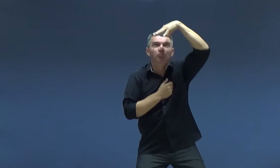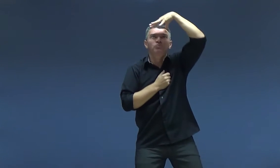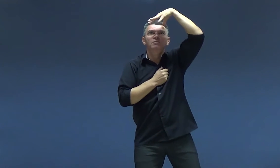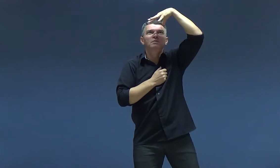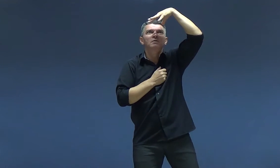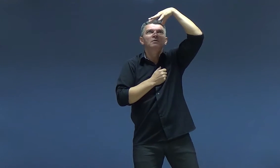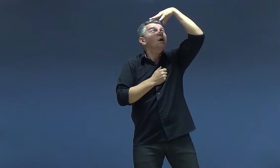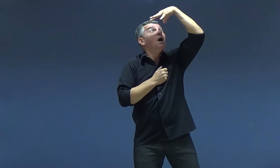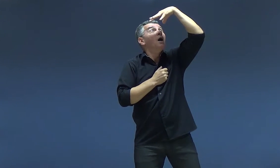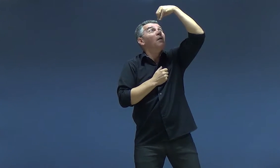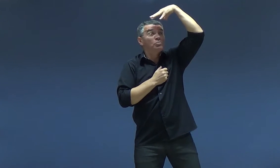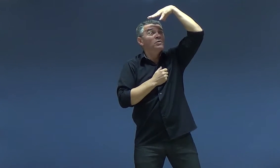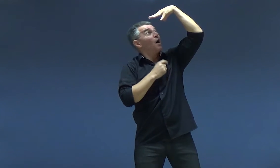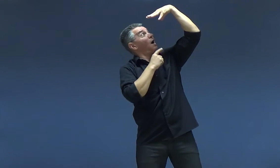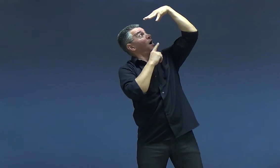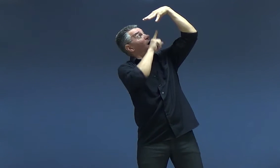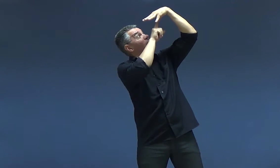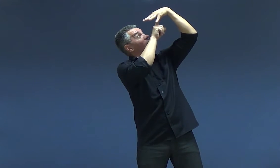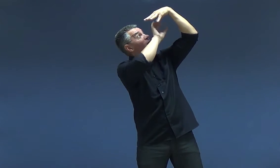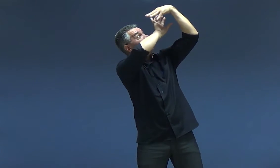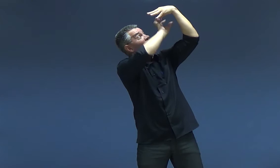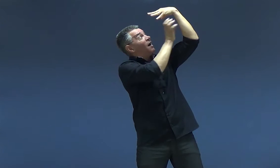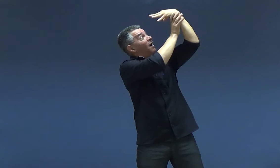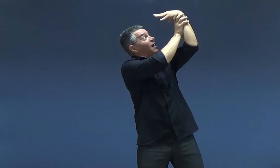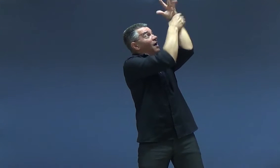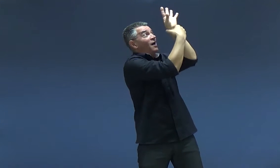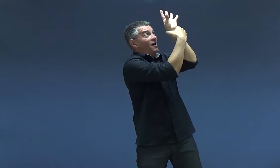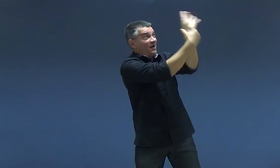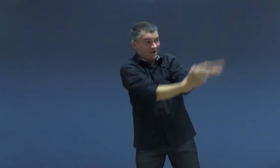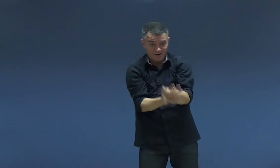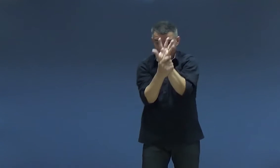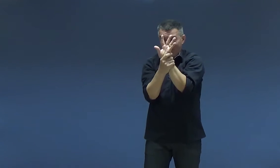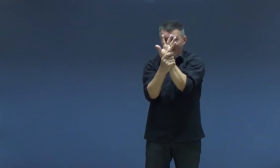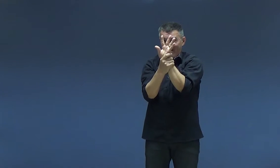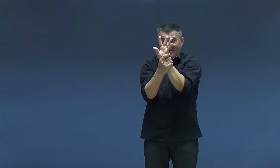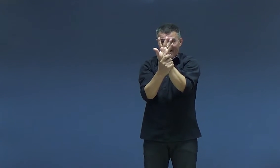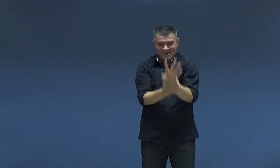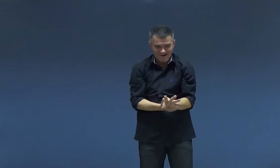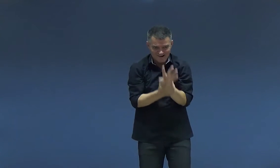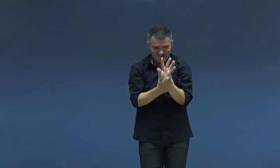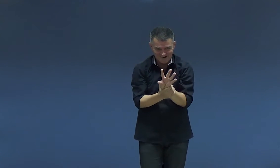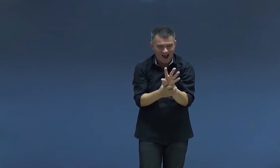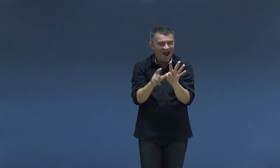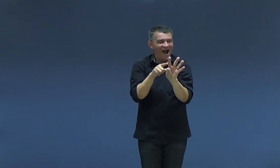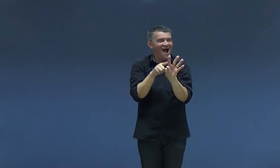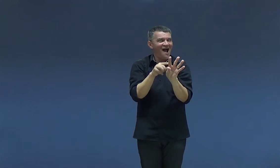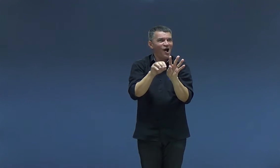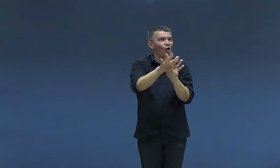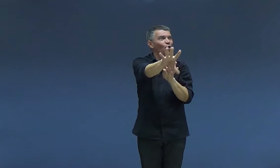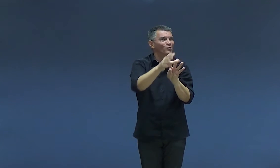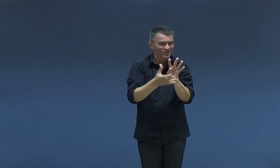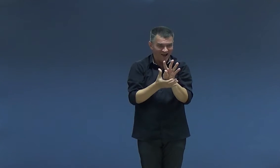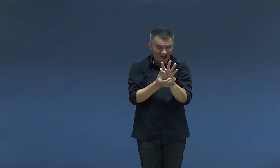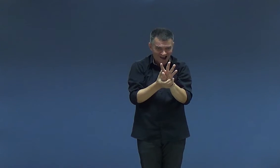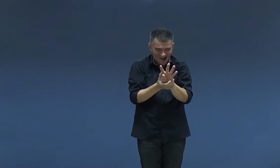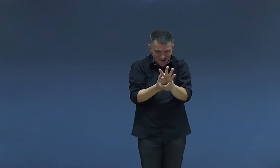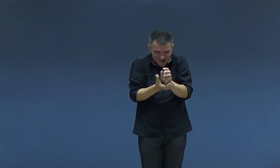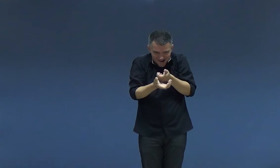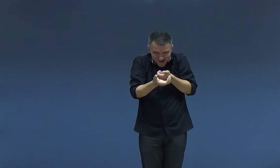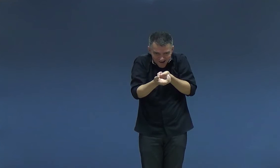Jesus, você tem o Espírito em você, é como se fosse uma luz, né? E essa luz, ela tem que estar